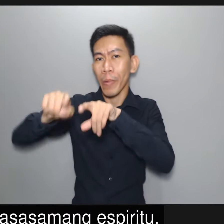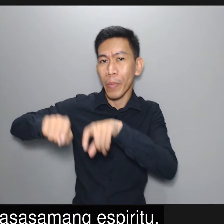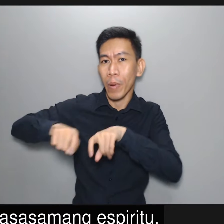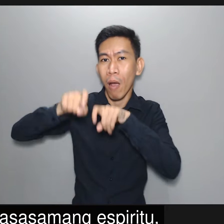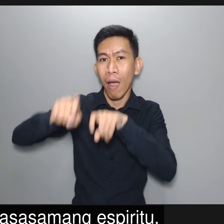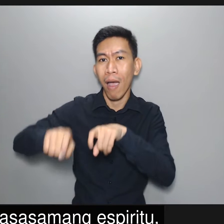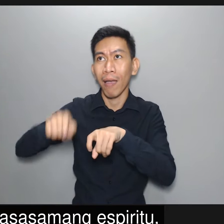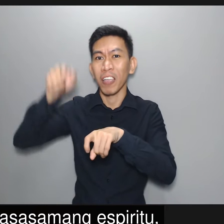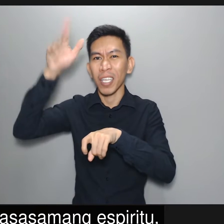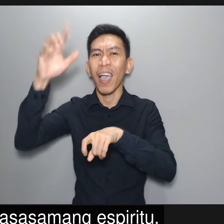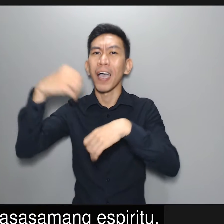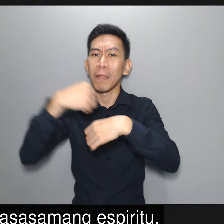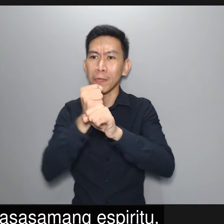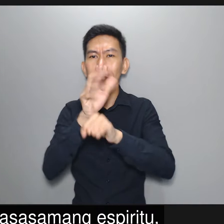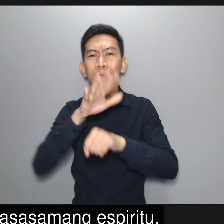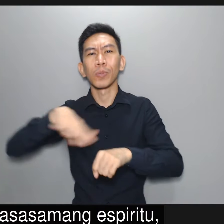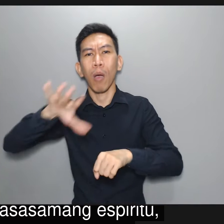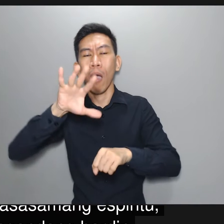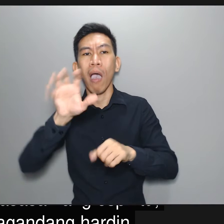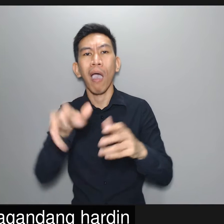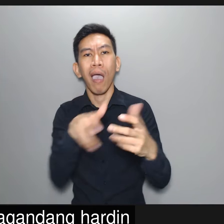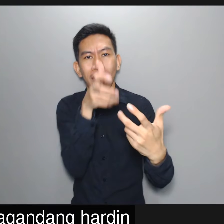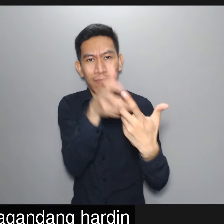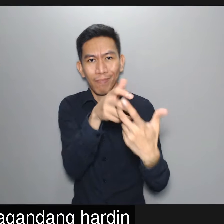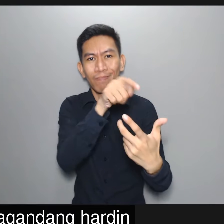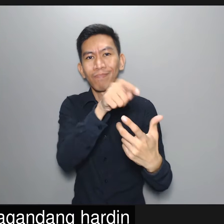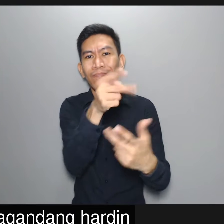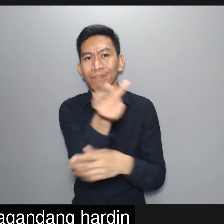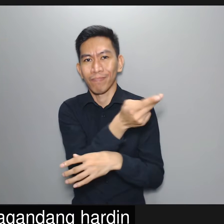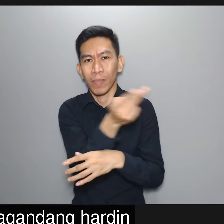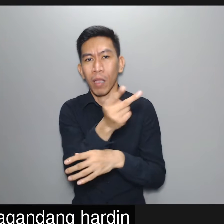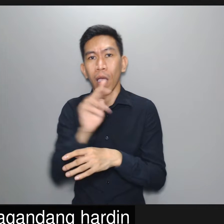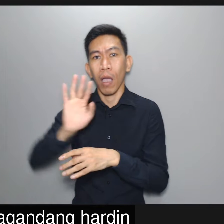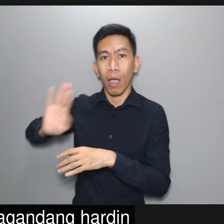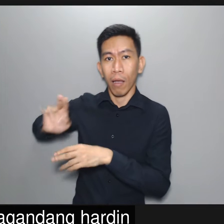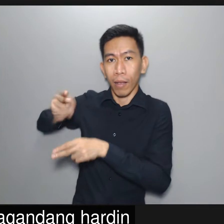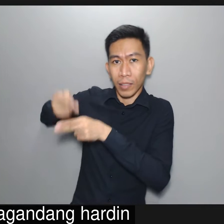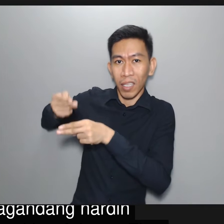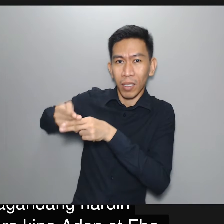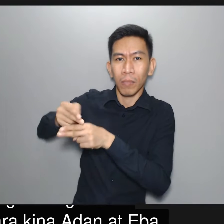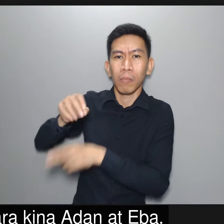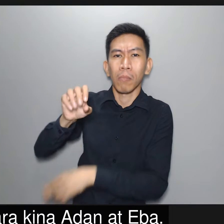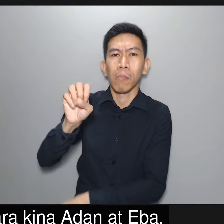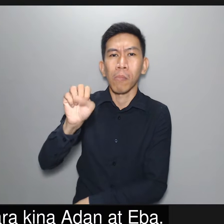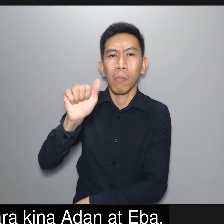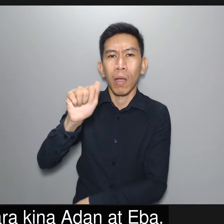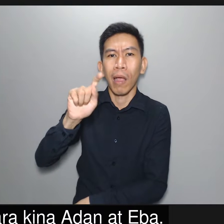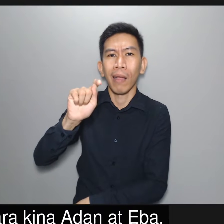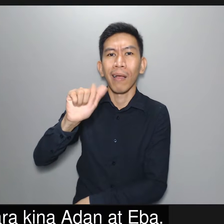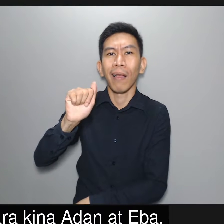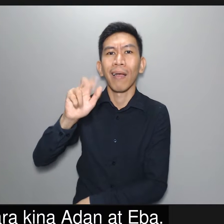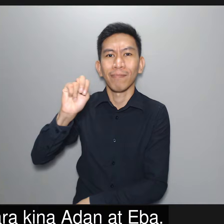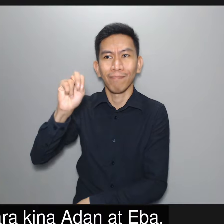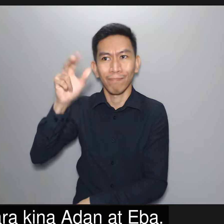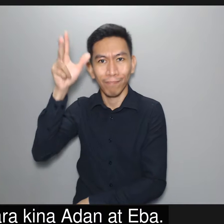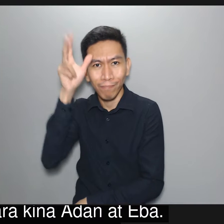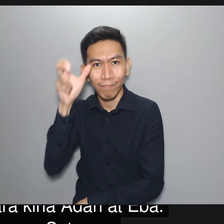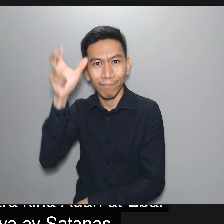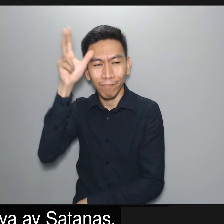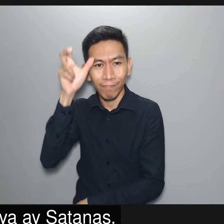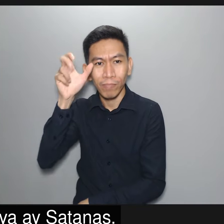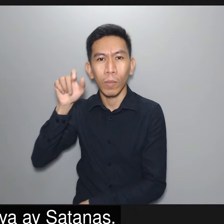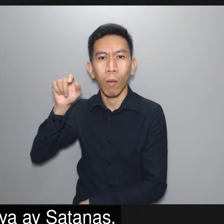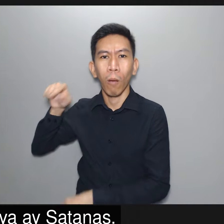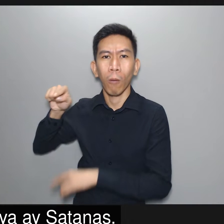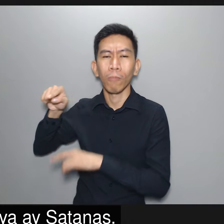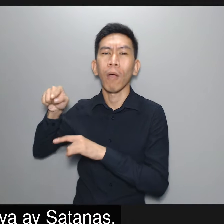kina Adan at Eva. Ang pangalan niya ay Satanas. Alam ni Satanas na sinabi ng